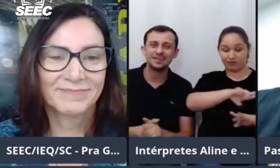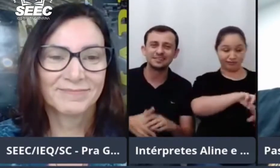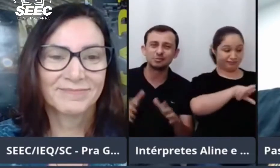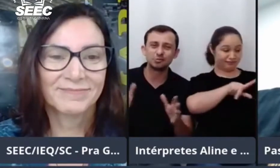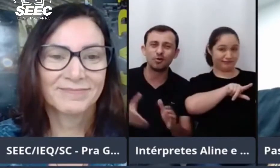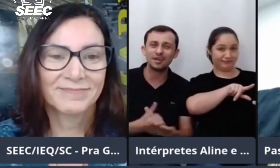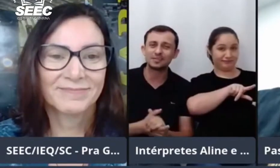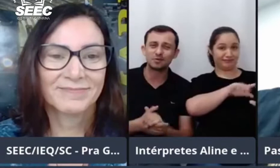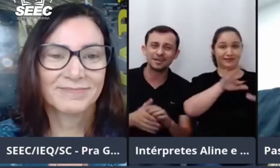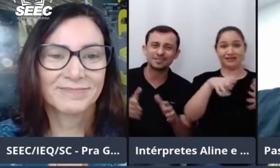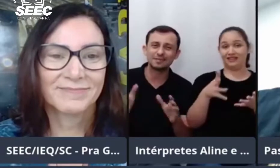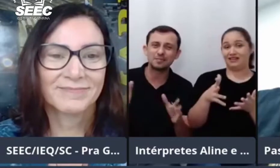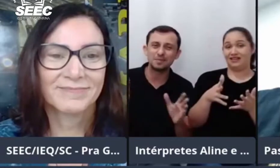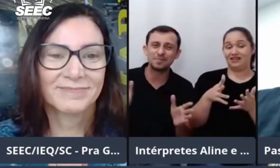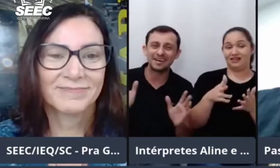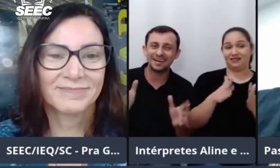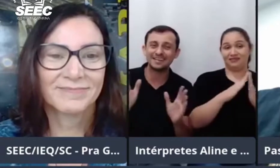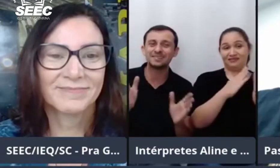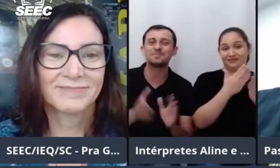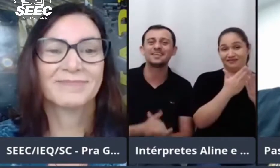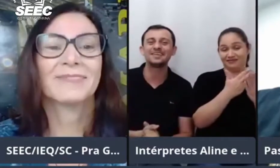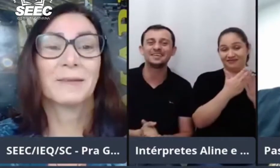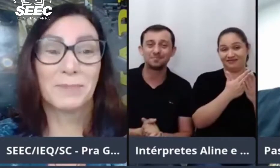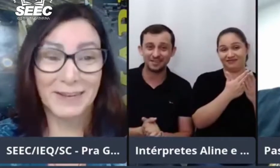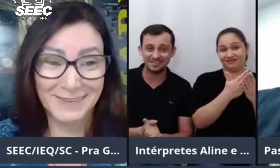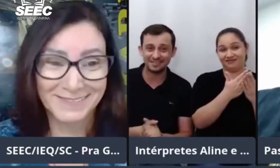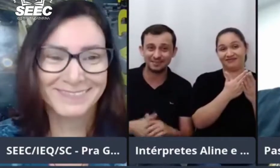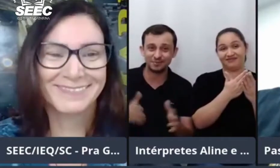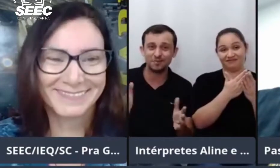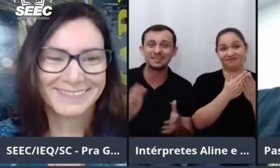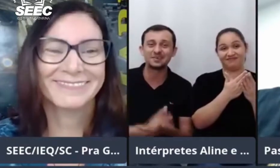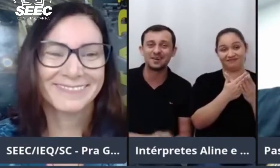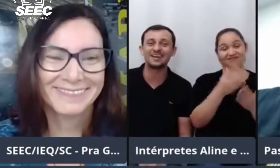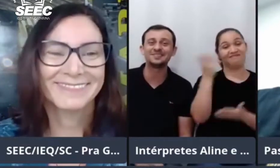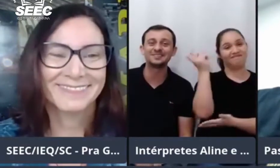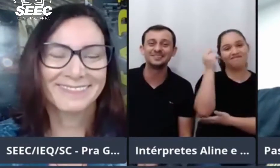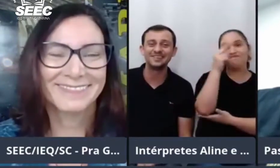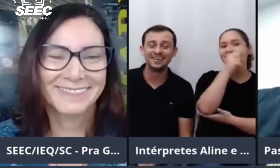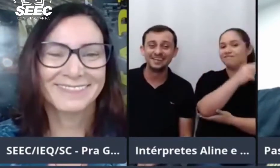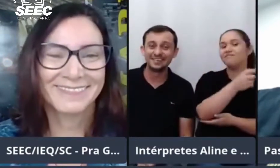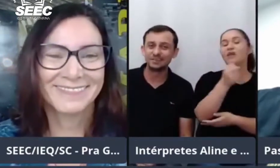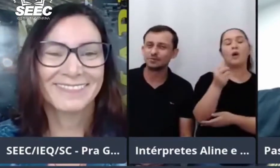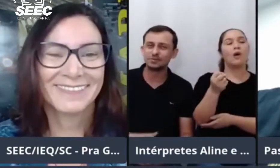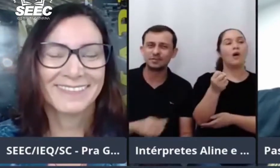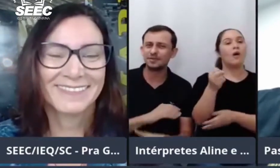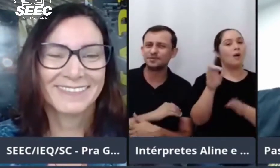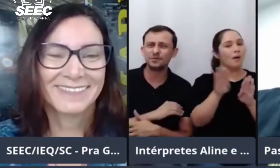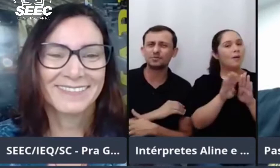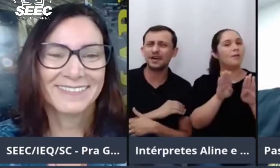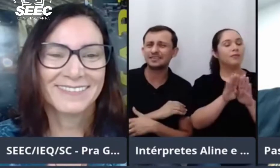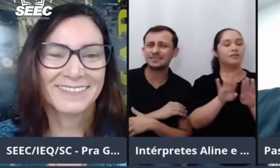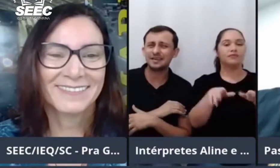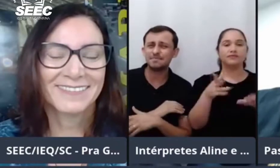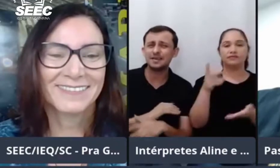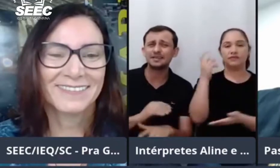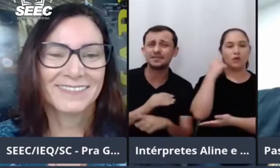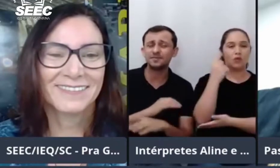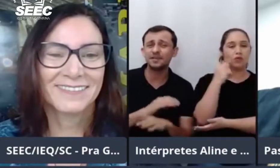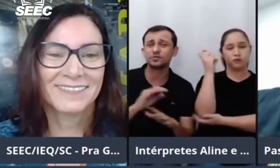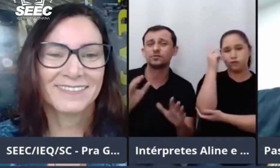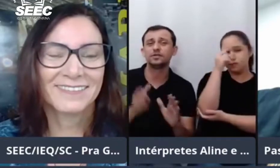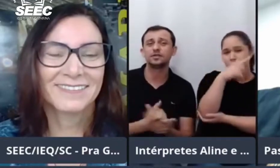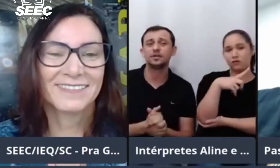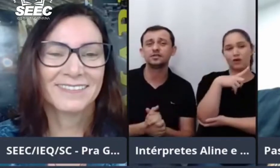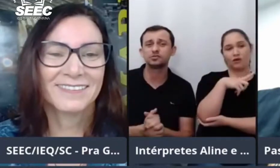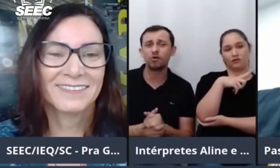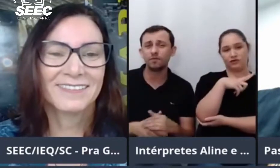contexto de escola, a escola não está preparada para esse adequado, surdo. Então, o surdo tem uma dificuldade tremenda a